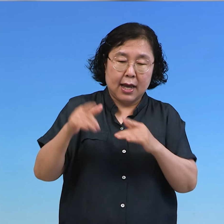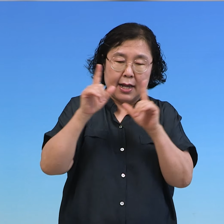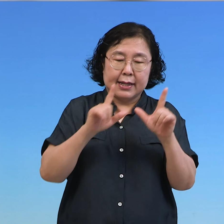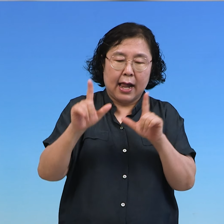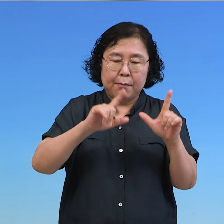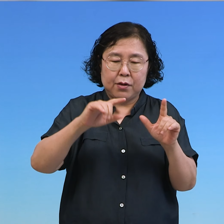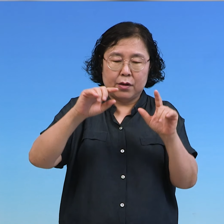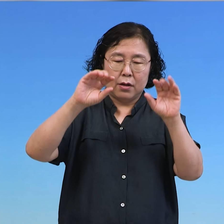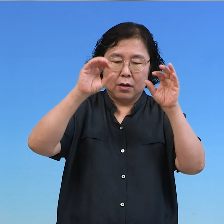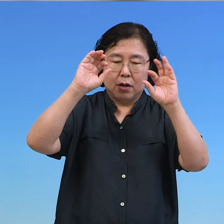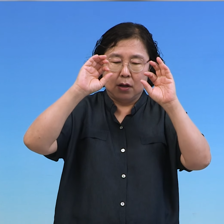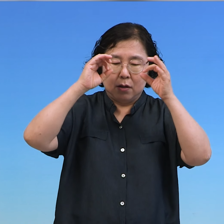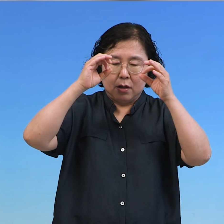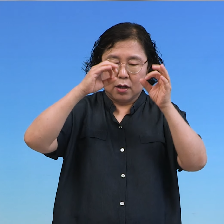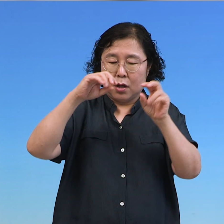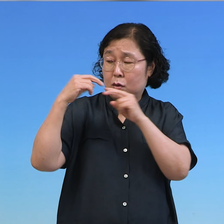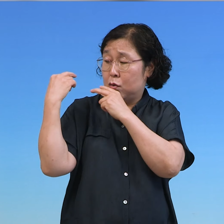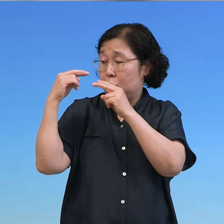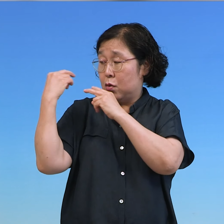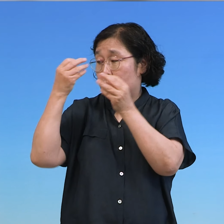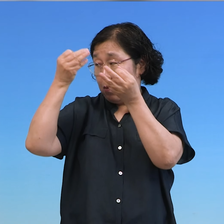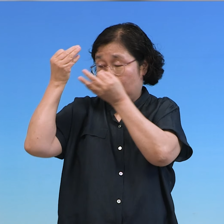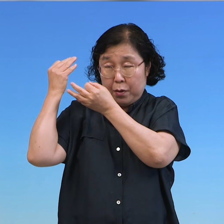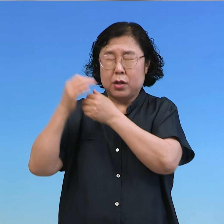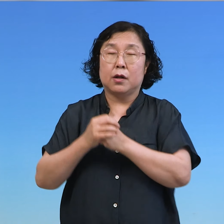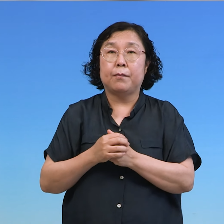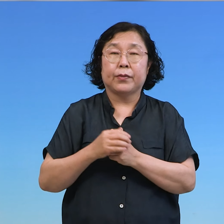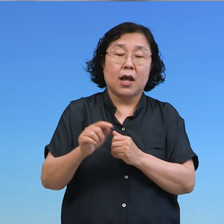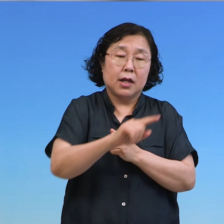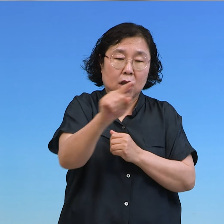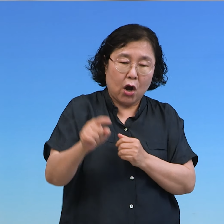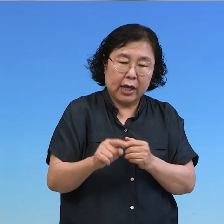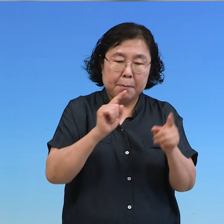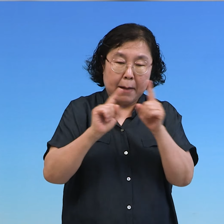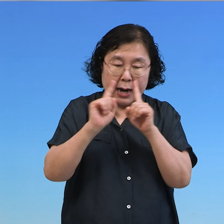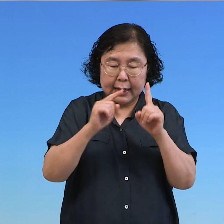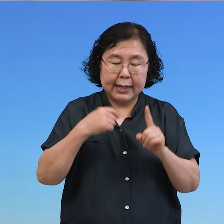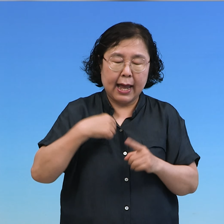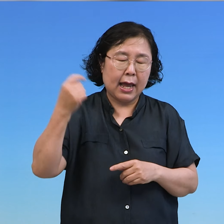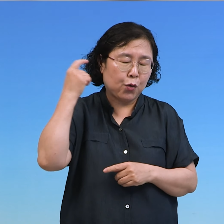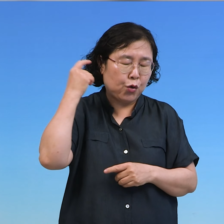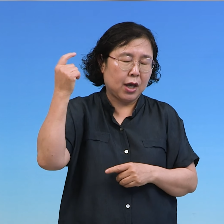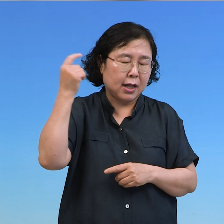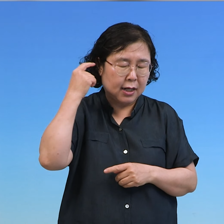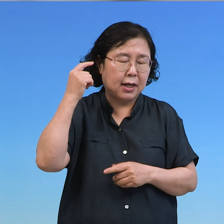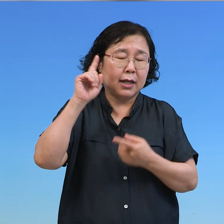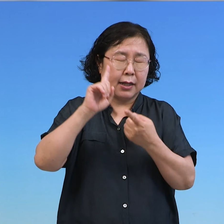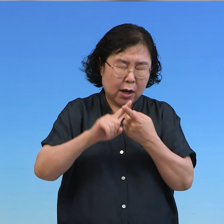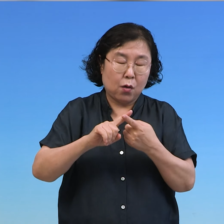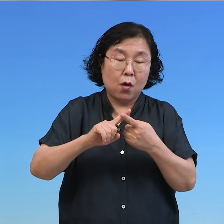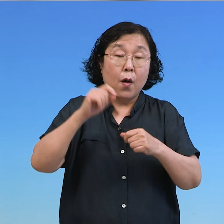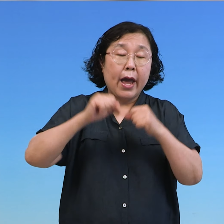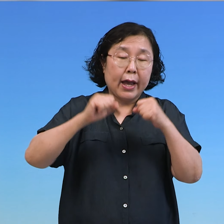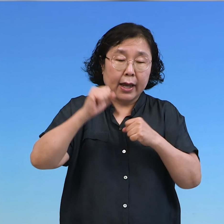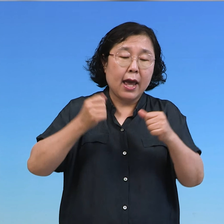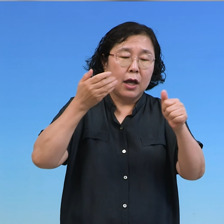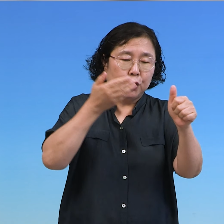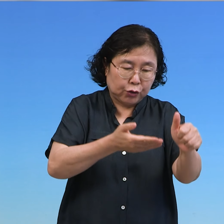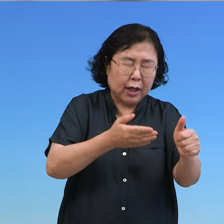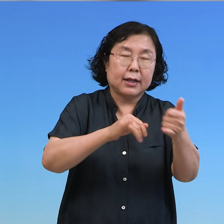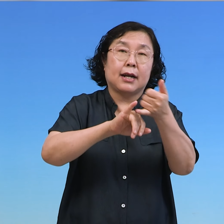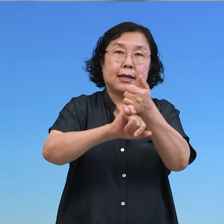삶을 되돌아보면은 항상 너희 말이 내 귀에 들린대로 그대로 해주시겠다 그 말씀이 항상